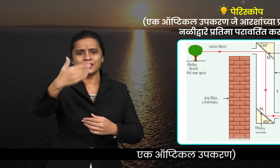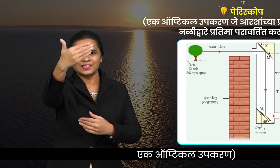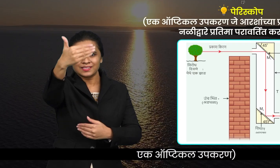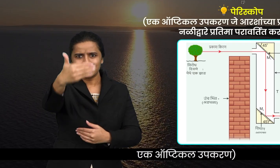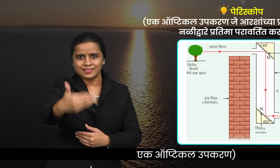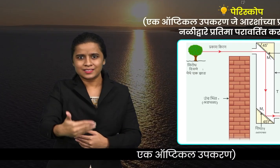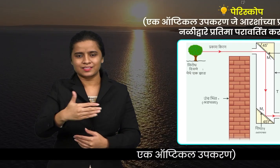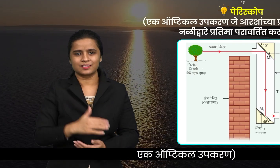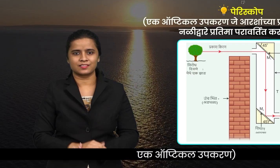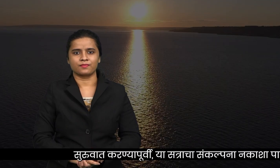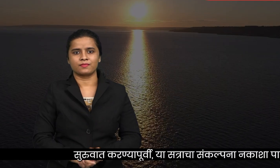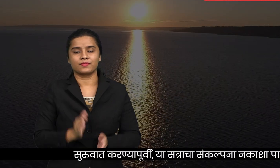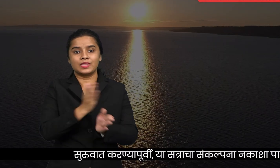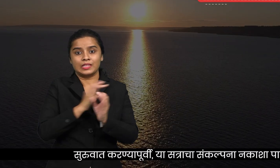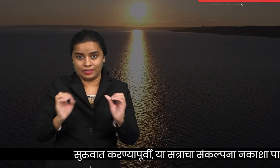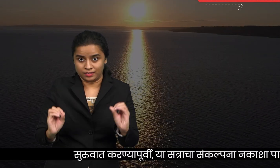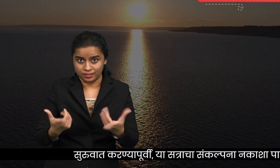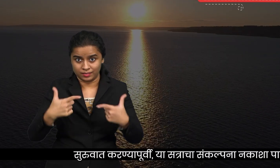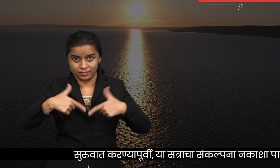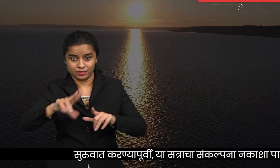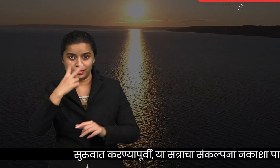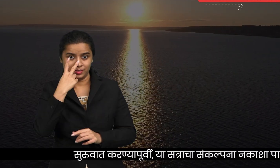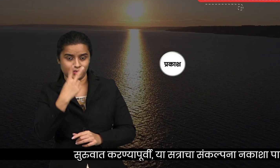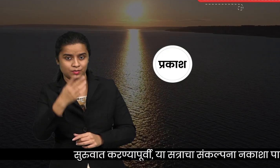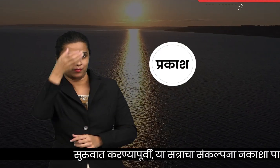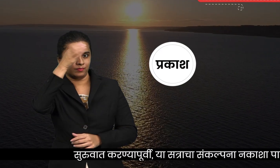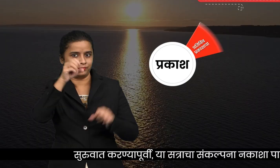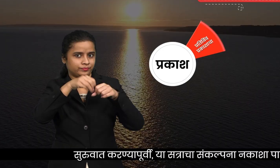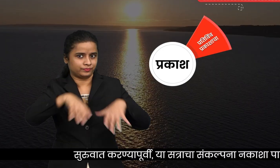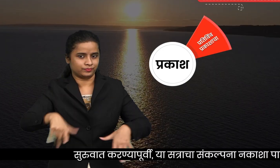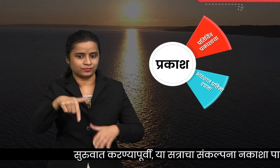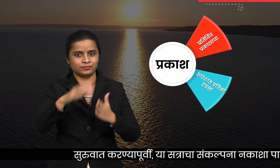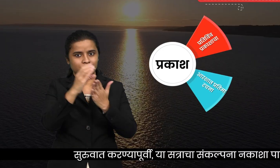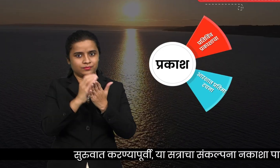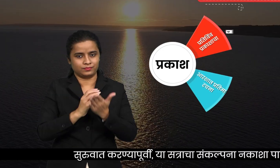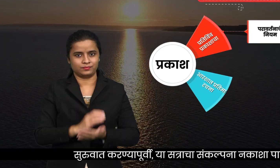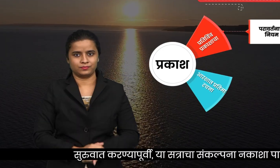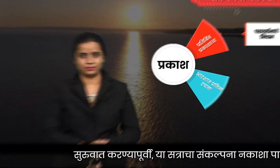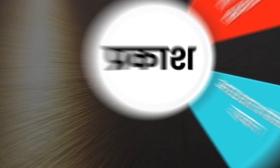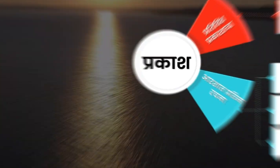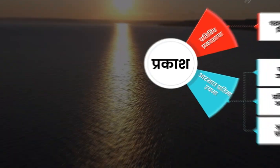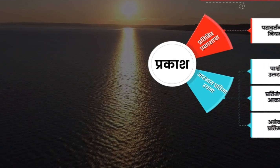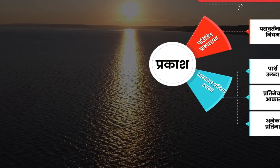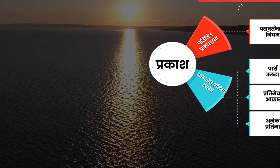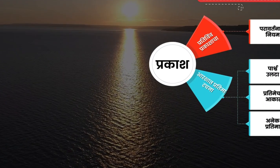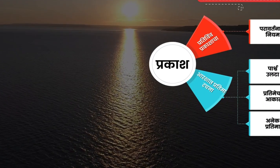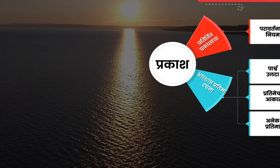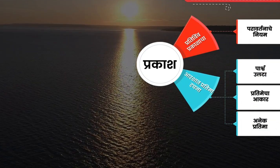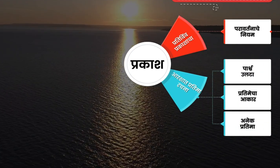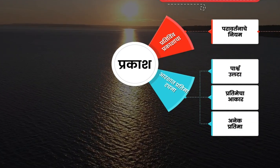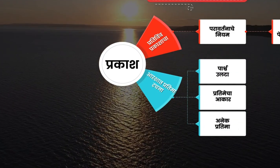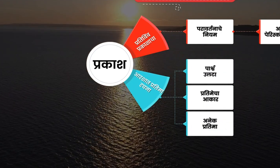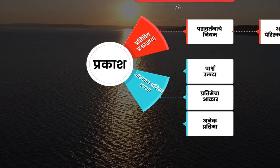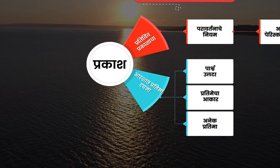एक ऑप्टिकल उपकरण. सुरुवात करण्यापूर्वी या सत्रांचा संकल्पना नकाशा पाहूया.